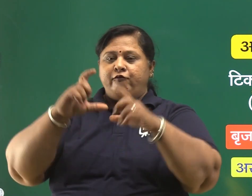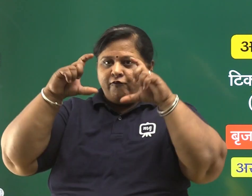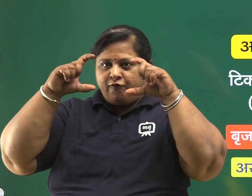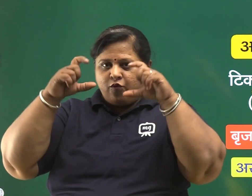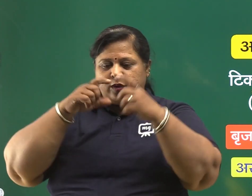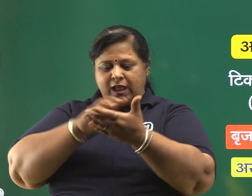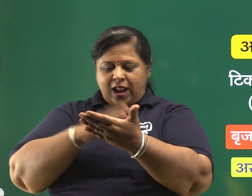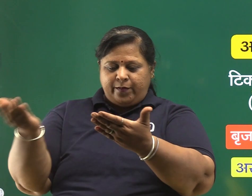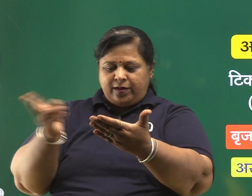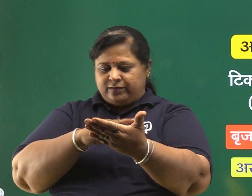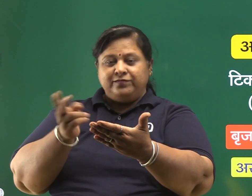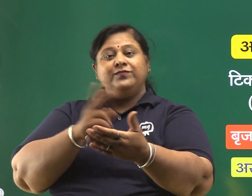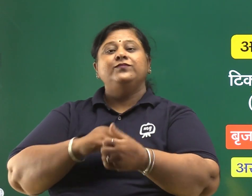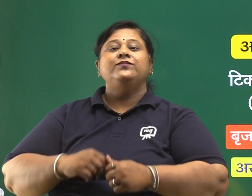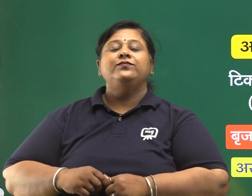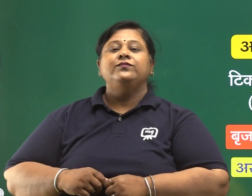एल्बम,